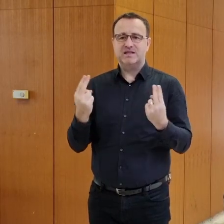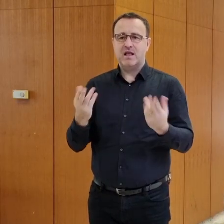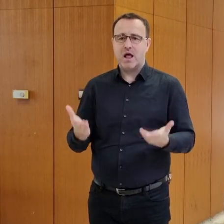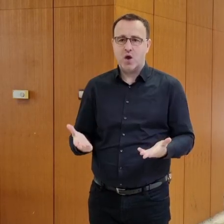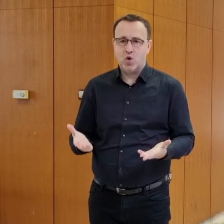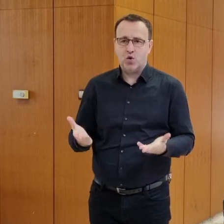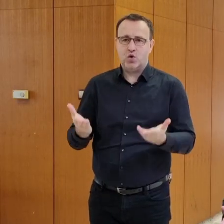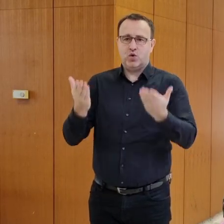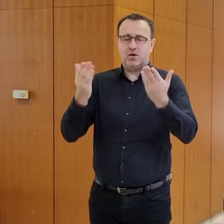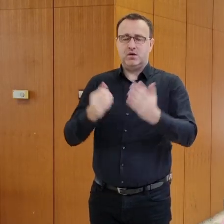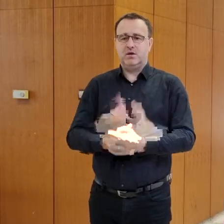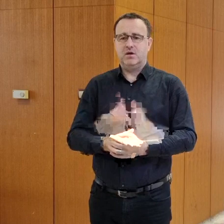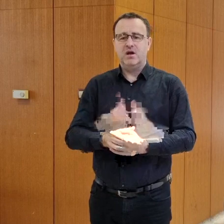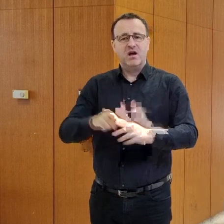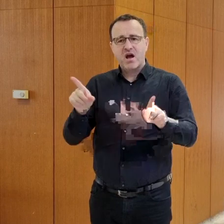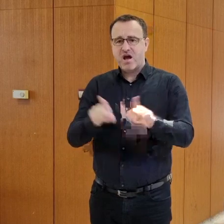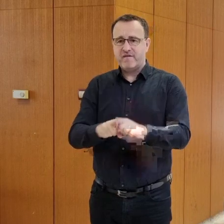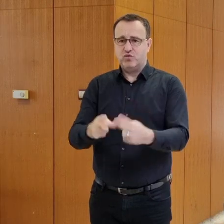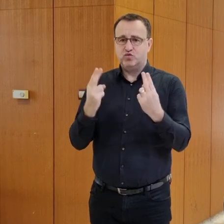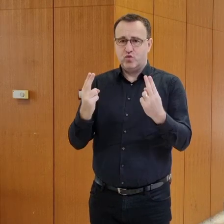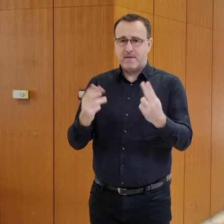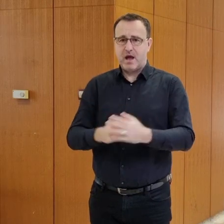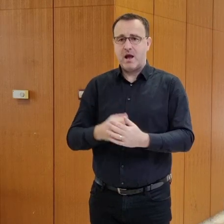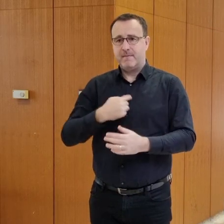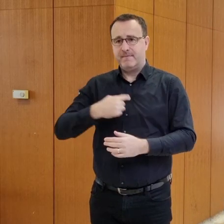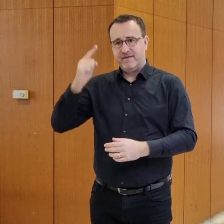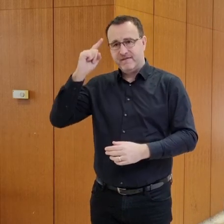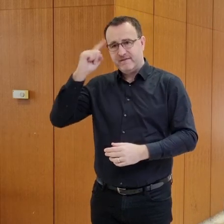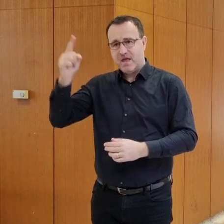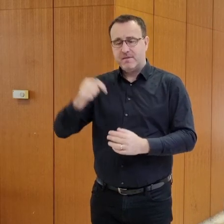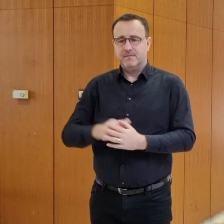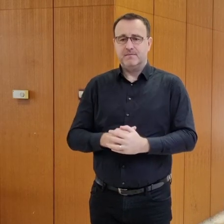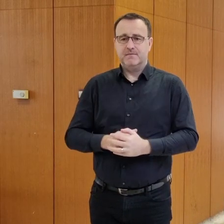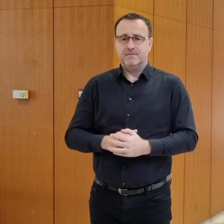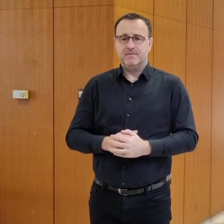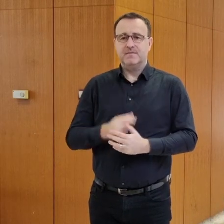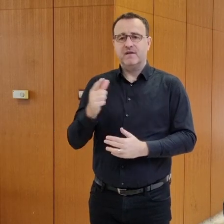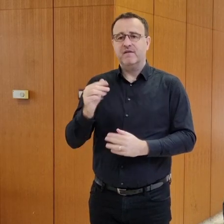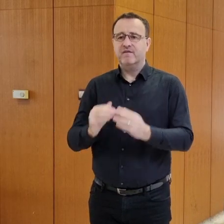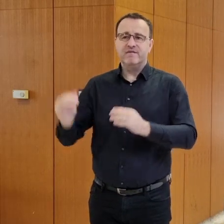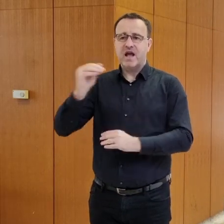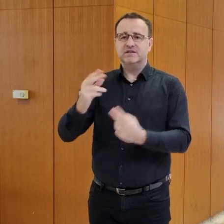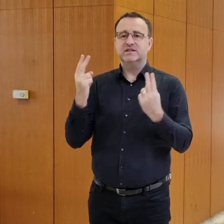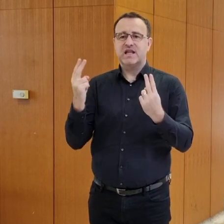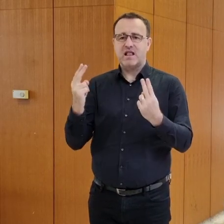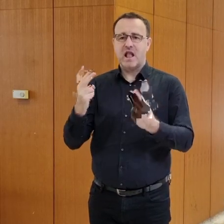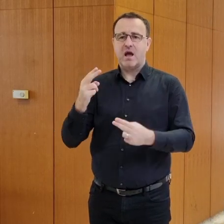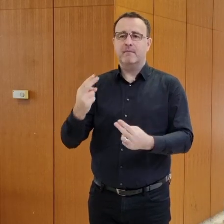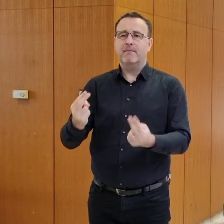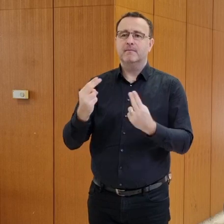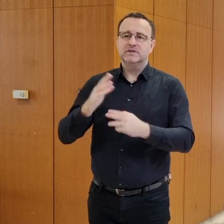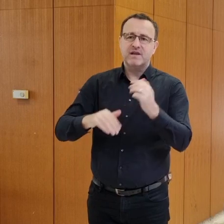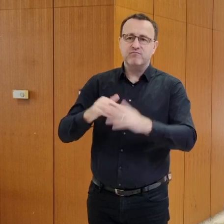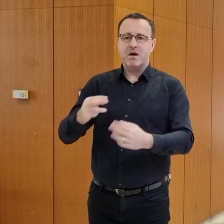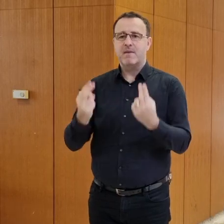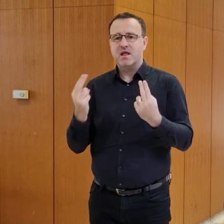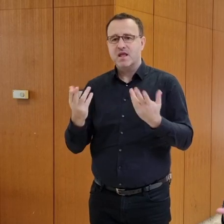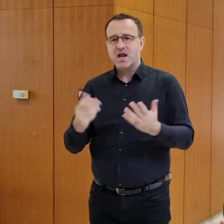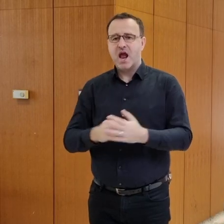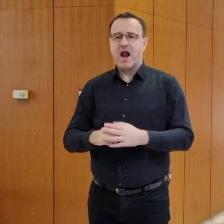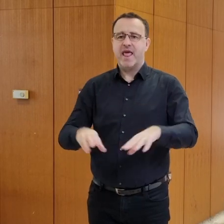kde v podstate za tú istú sumu my vieme vzhľadom na vyššie ceny vstupov, či už sú to stavebné